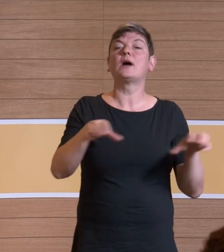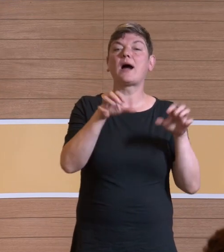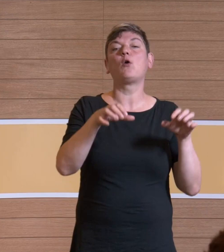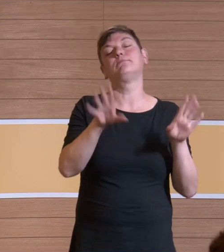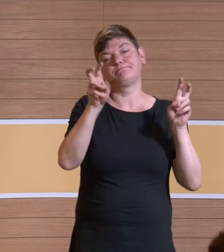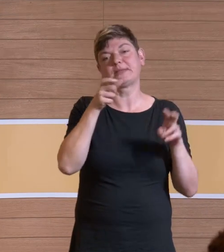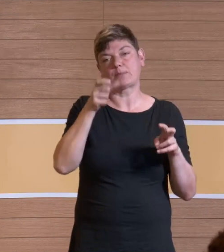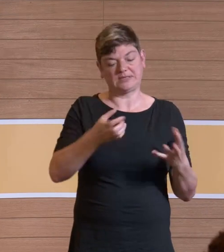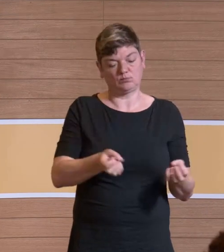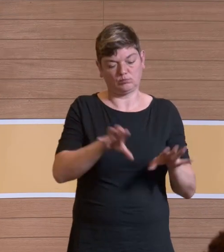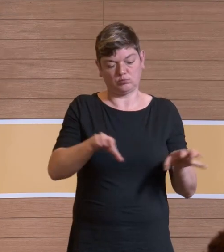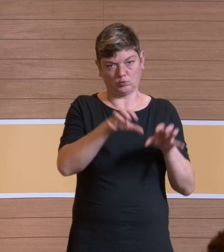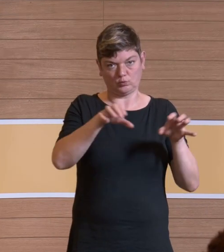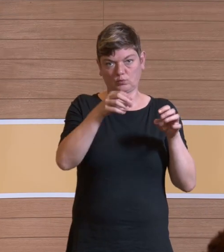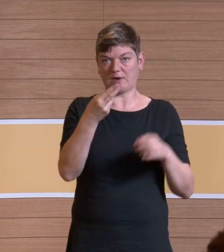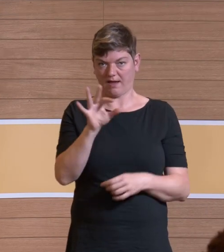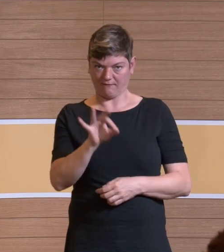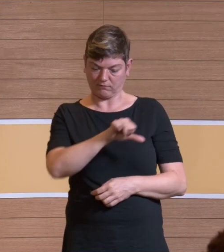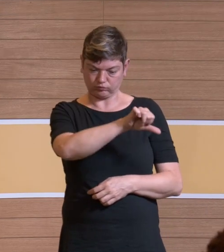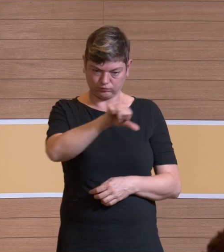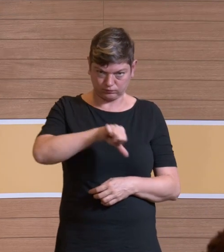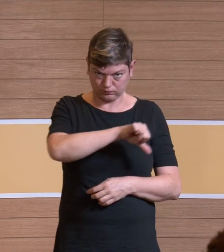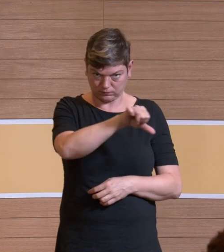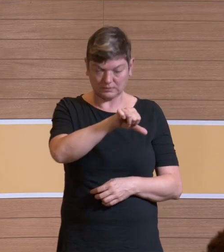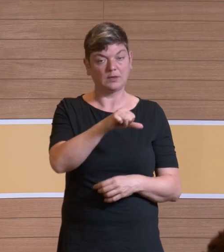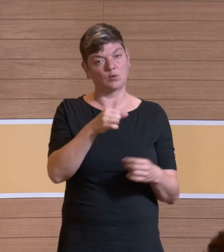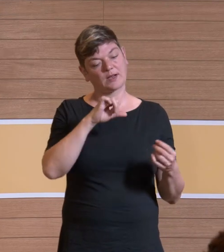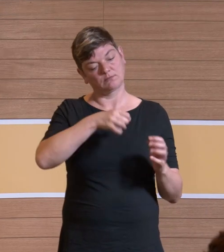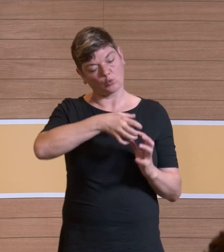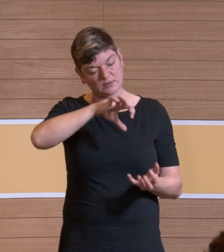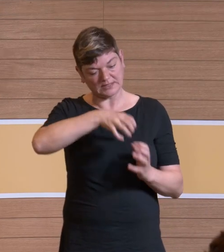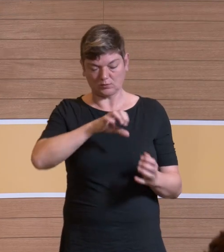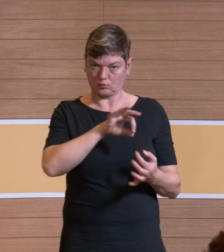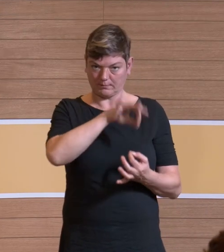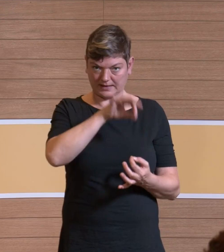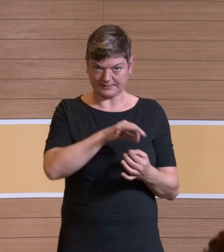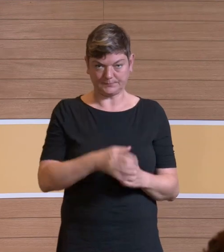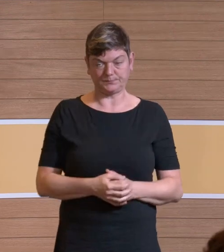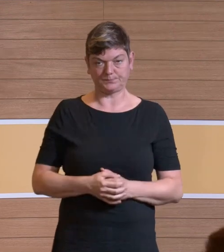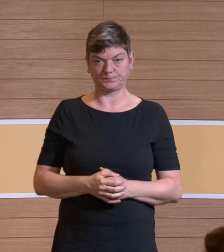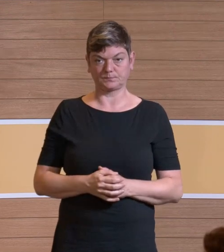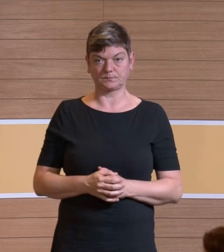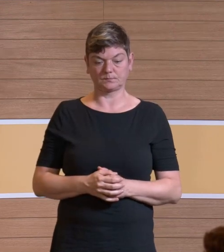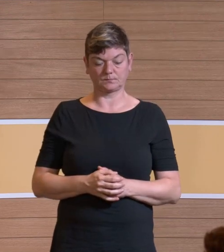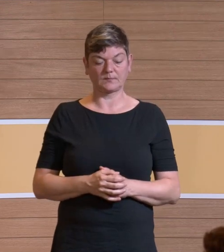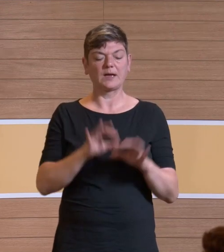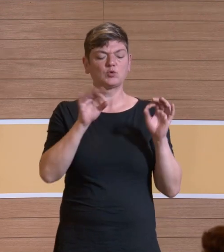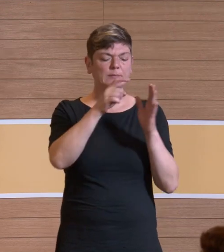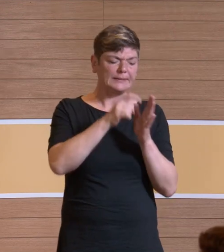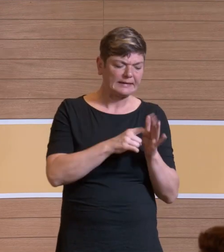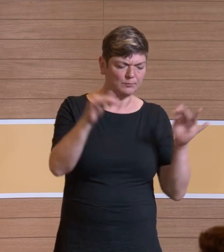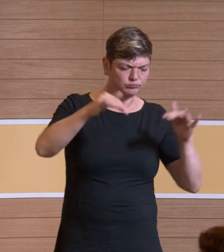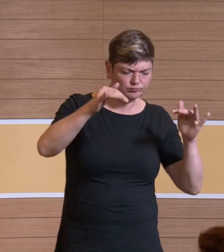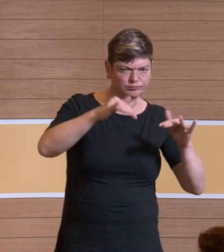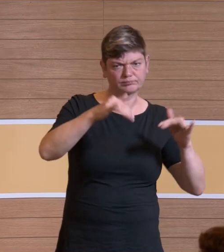produzieren mit einem HF-Chirurgiegerät und messen dann die Konzentration und emittieren das unter bestimmten Bedingungen